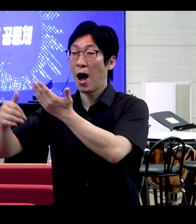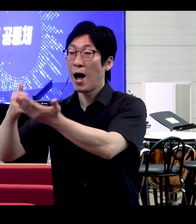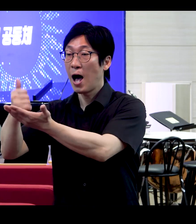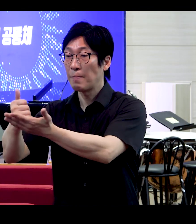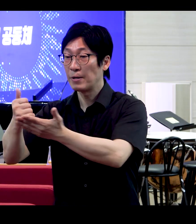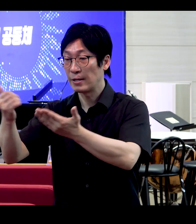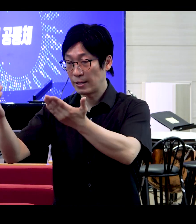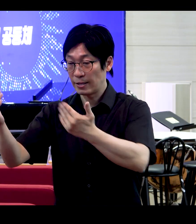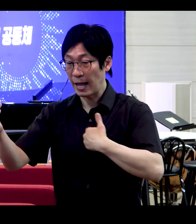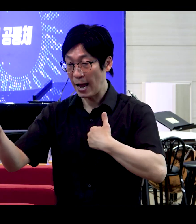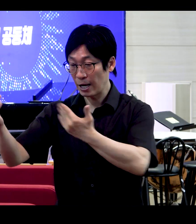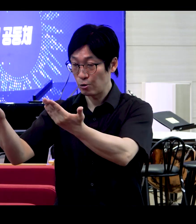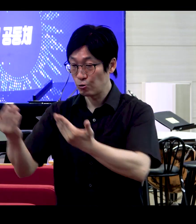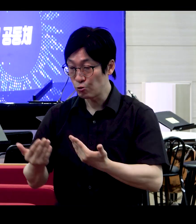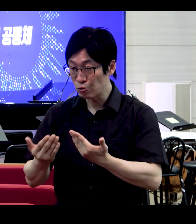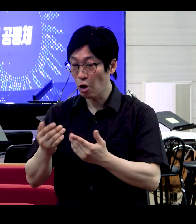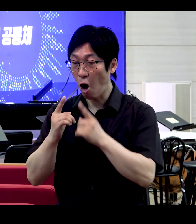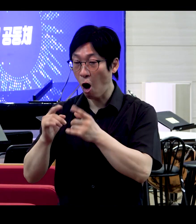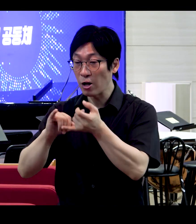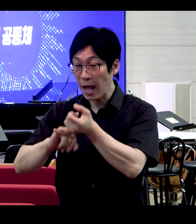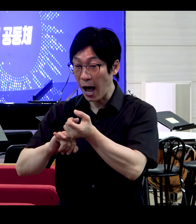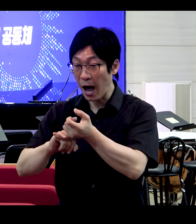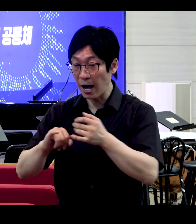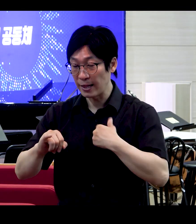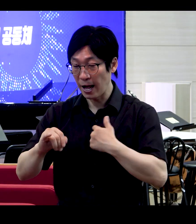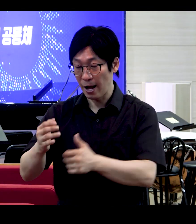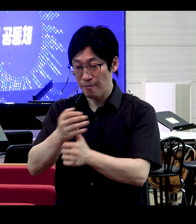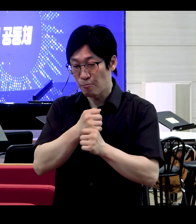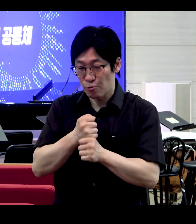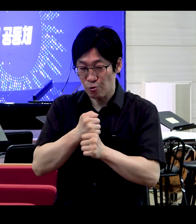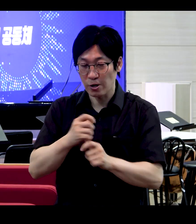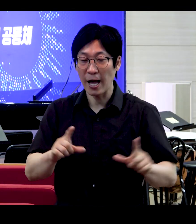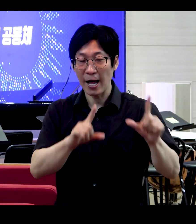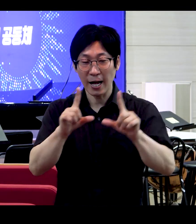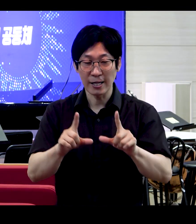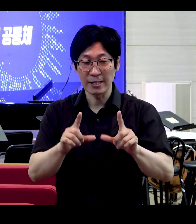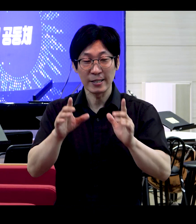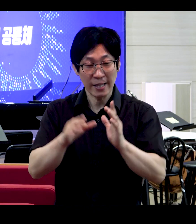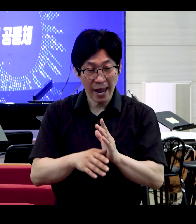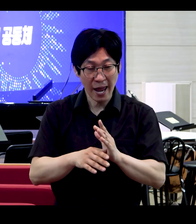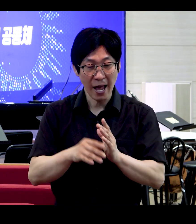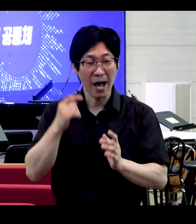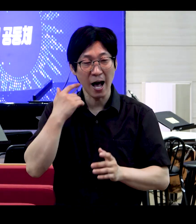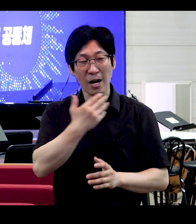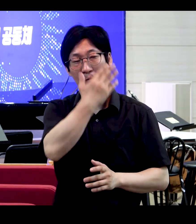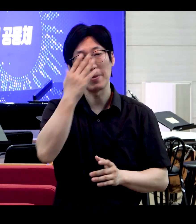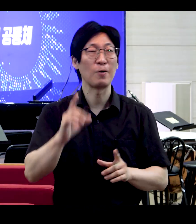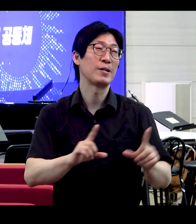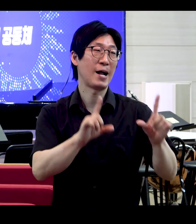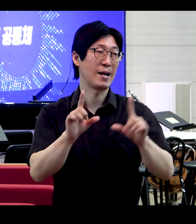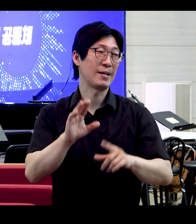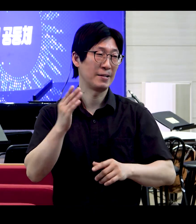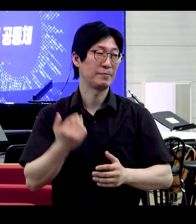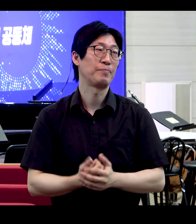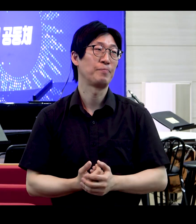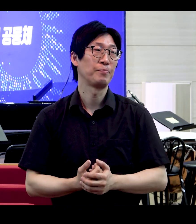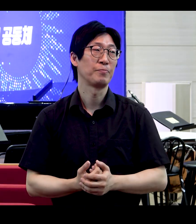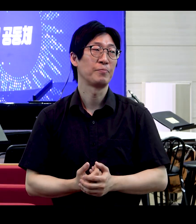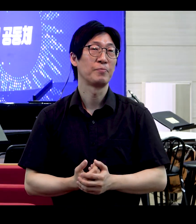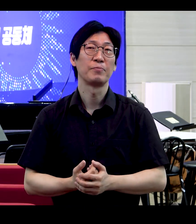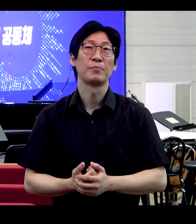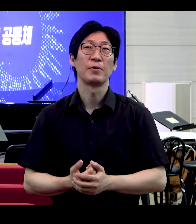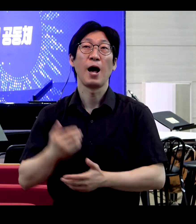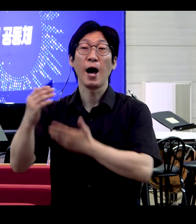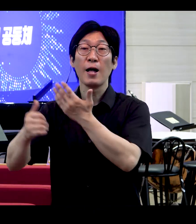하나님이 자신에게 주신 그 언약을 붙들고 살아가는 삶이 진짜 아름다운 삶이에요. 여러분, 하나님은